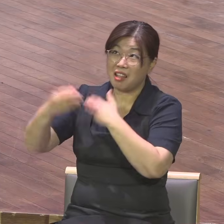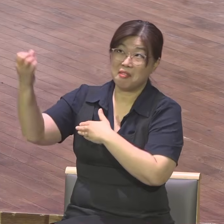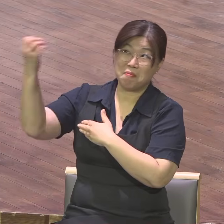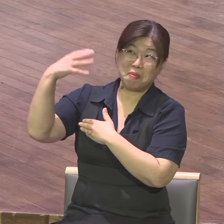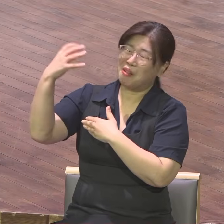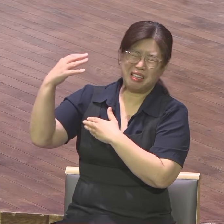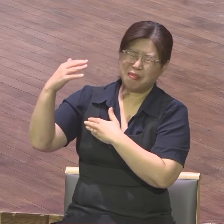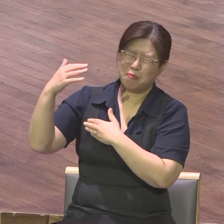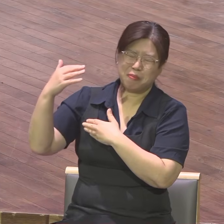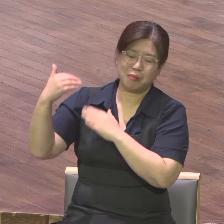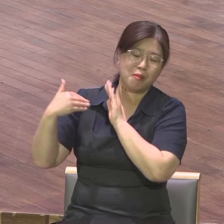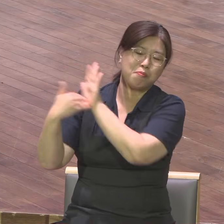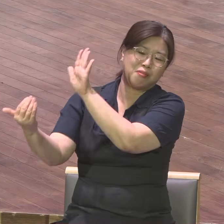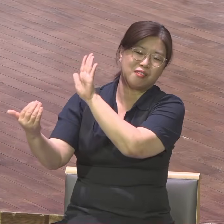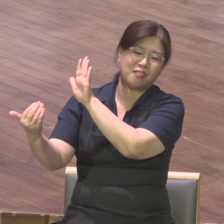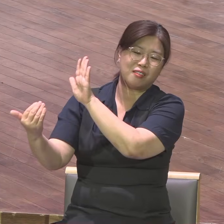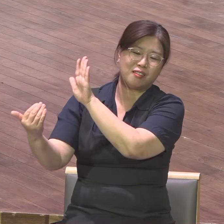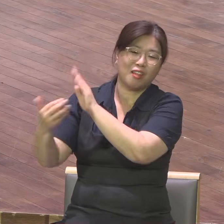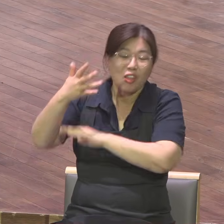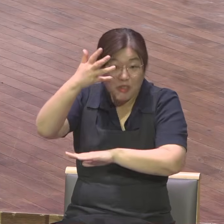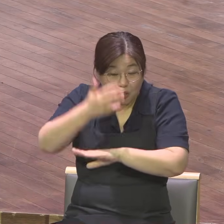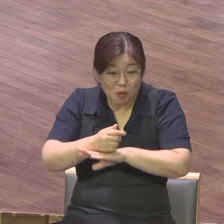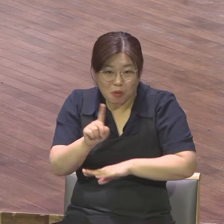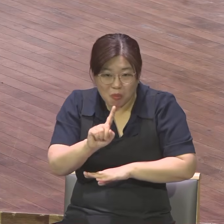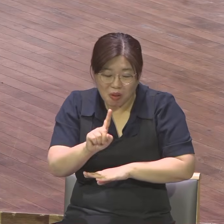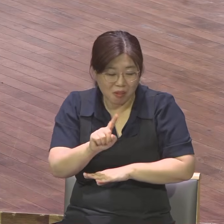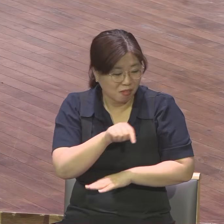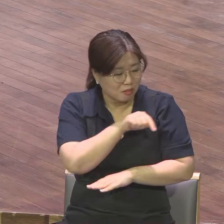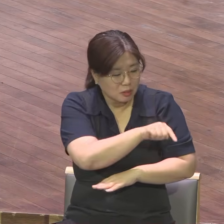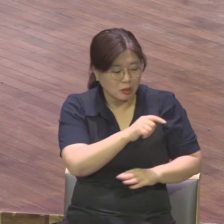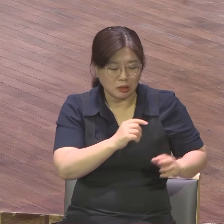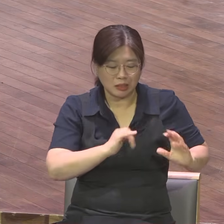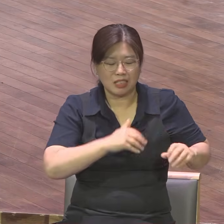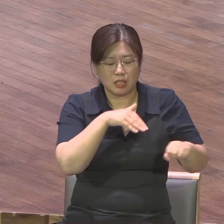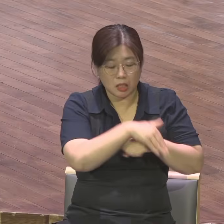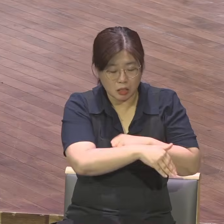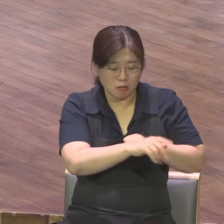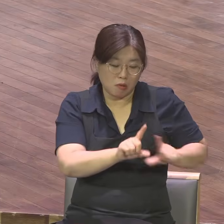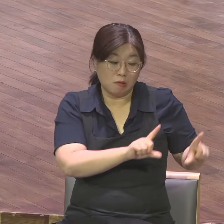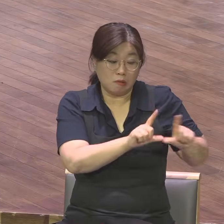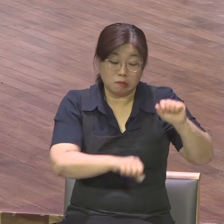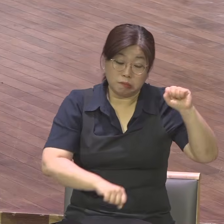아는 것으로 만족해. 듣는 것으로 만족해. 실제로 삶 속에 하나도 믿지 않아.